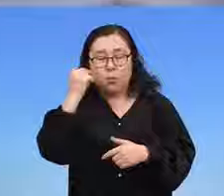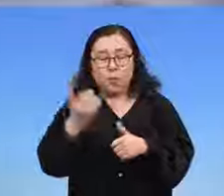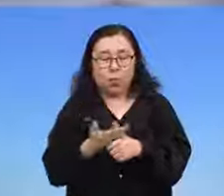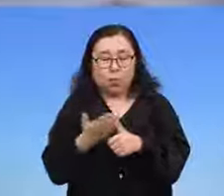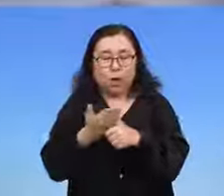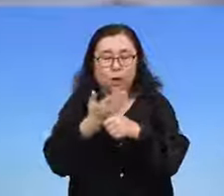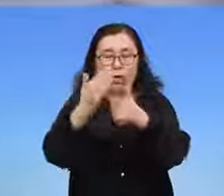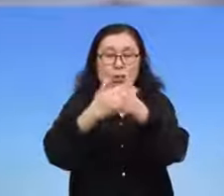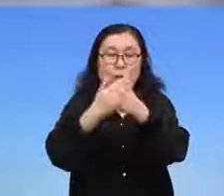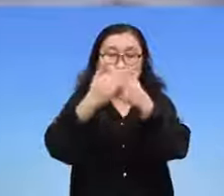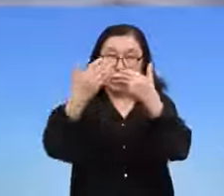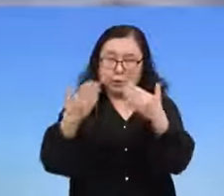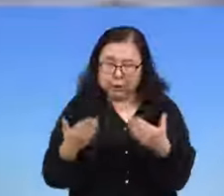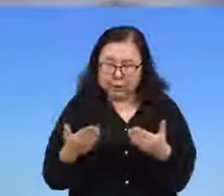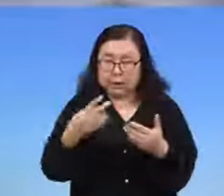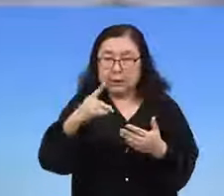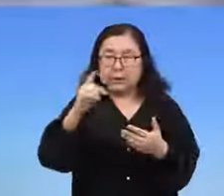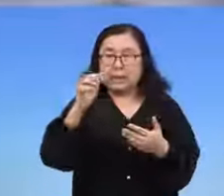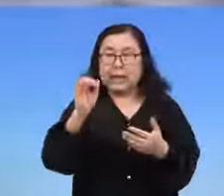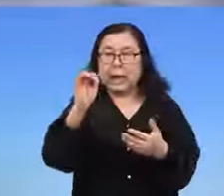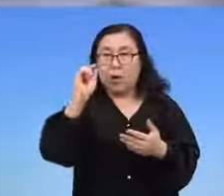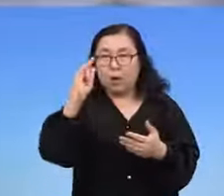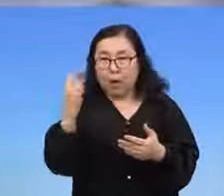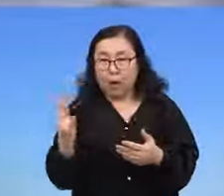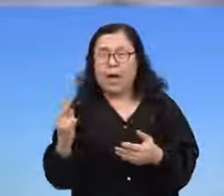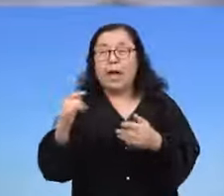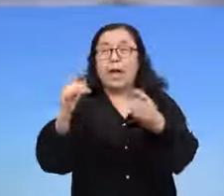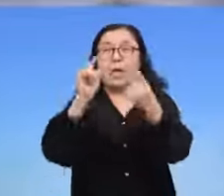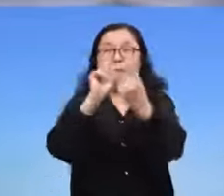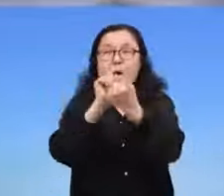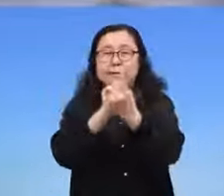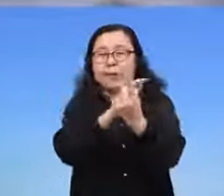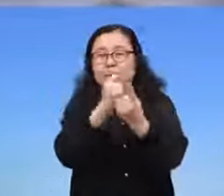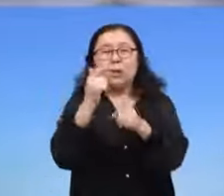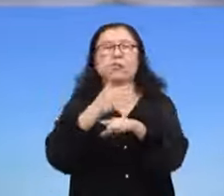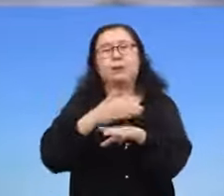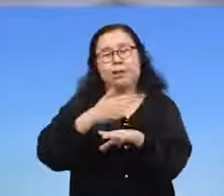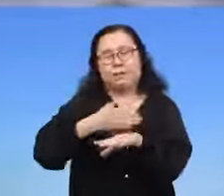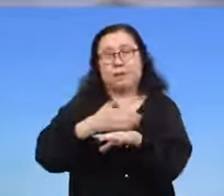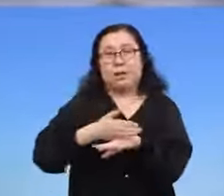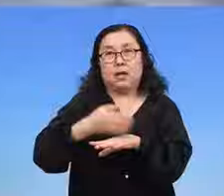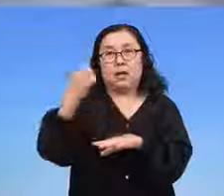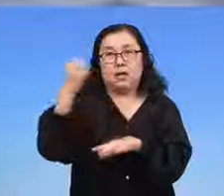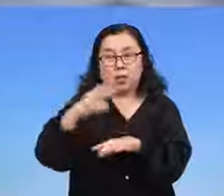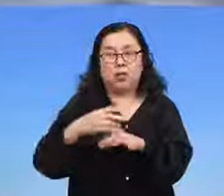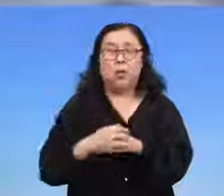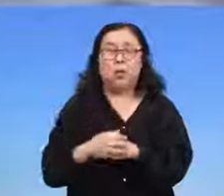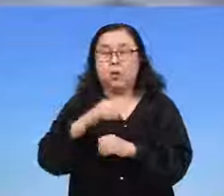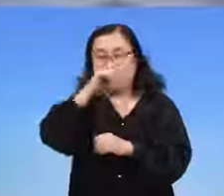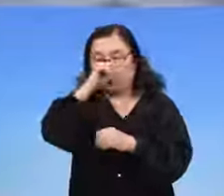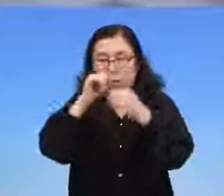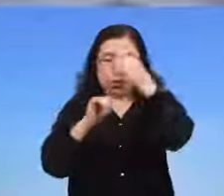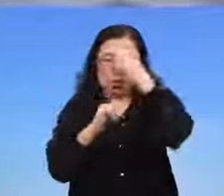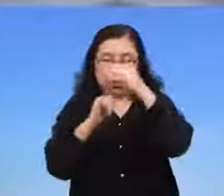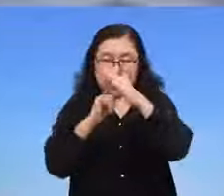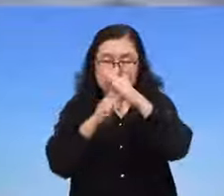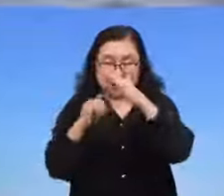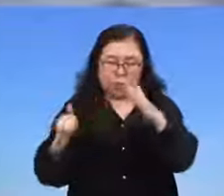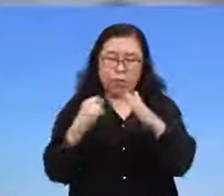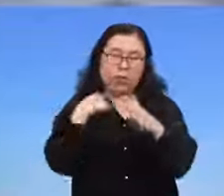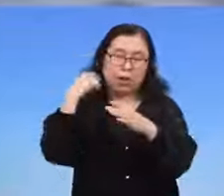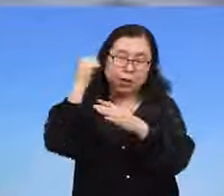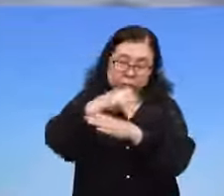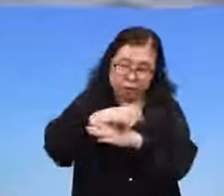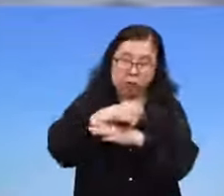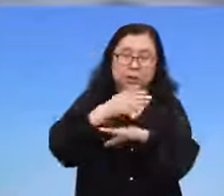도와주시고 하는 이런 당회를 만난 거, 이게 어떤 날에는 너무너무 감사가 되고요. 참 좋은 가족을 허락해 주신